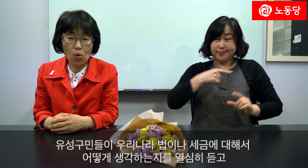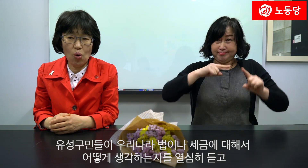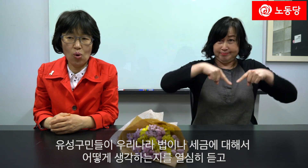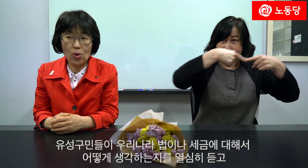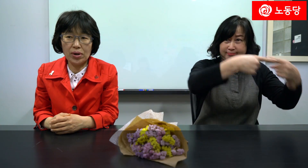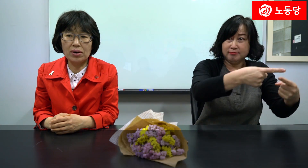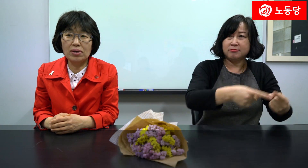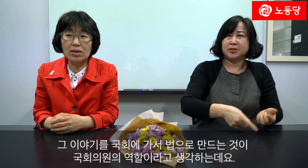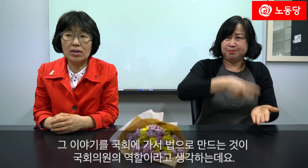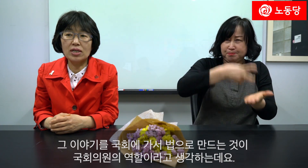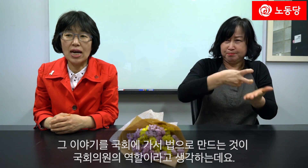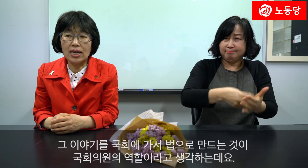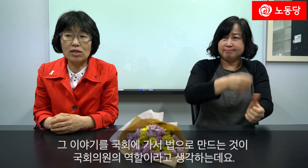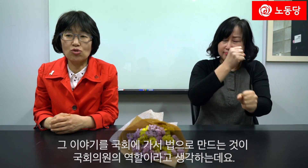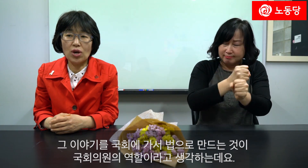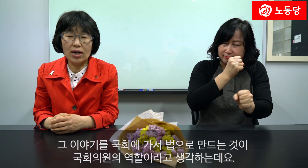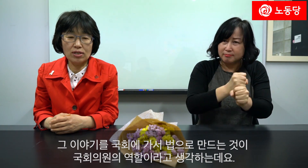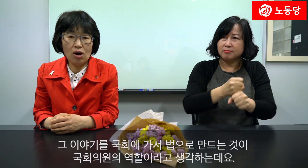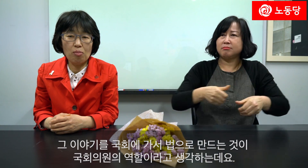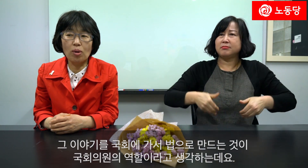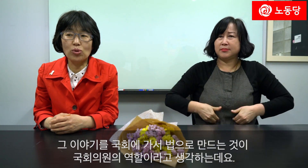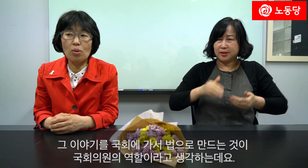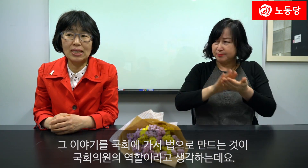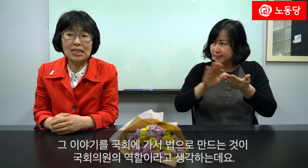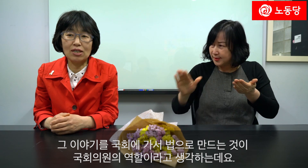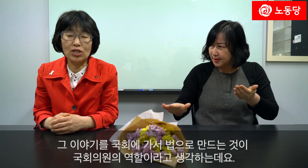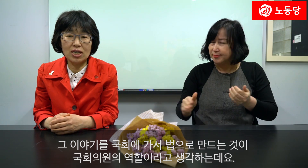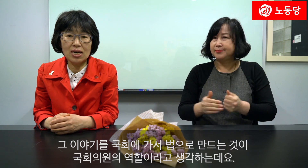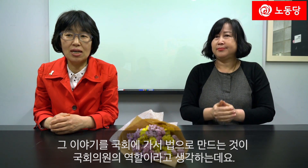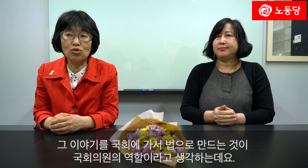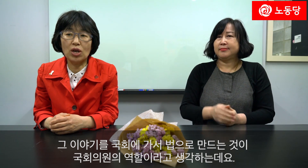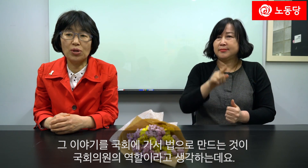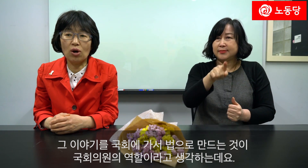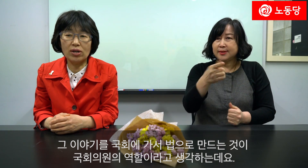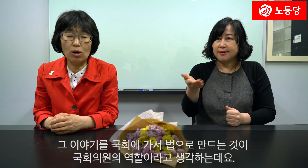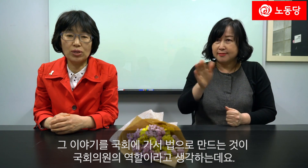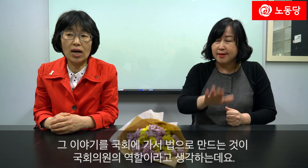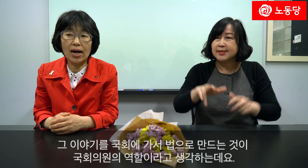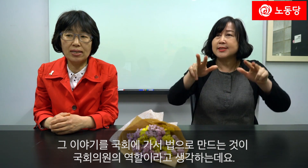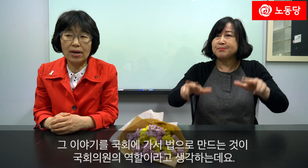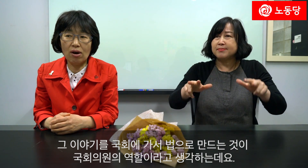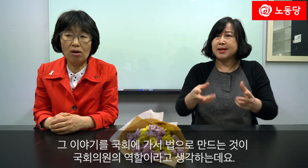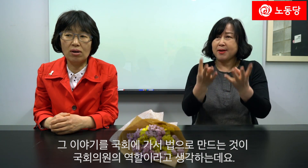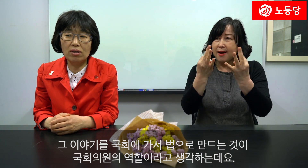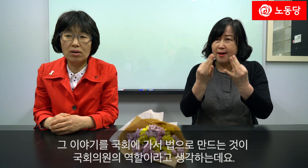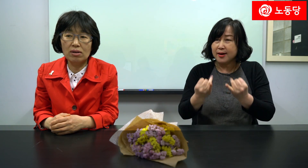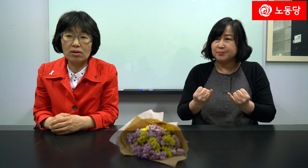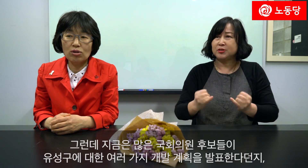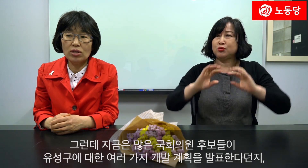열심히 듣고 그 이야기를 국회에 가서 법으로 만드는 것이 국회의원의 역할이라고